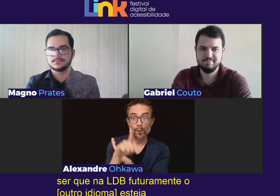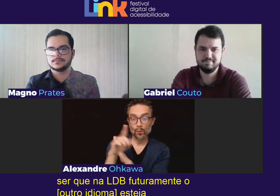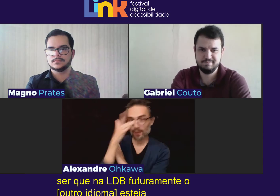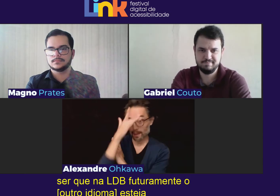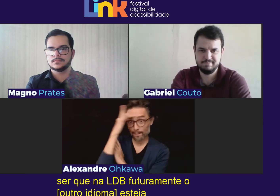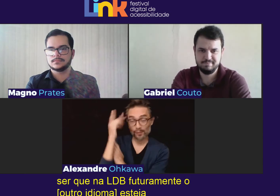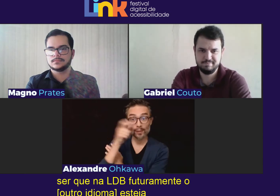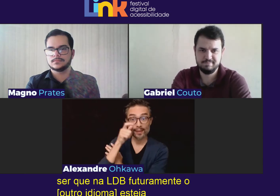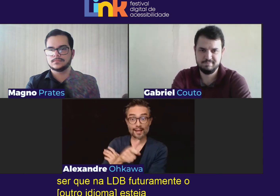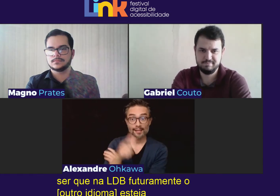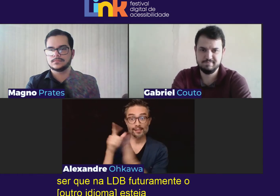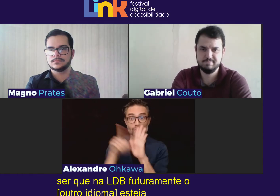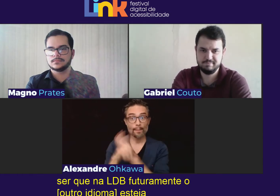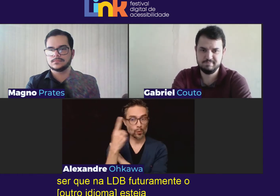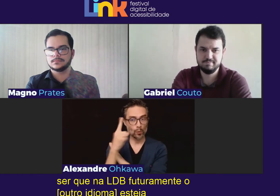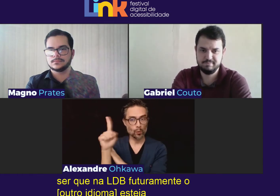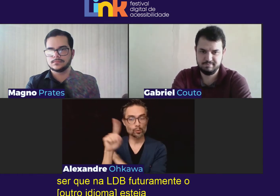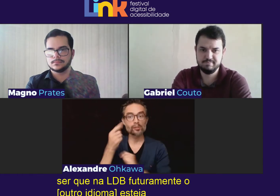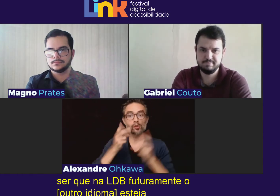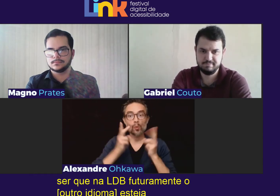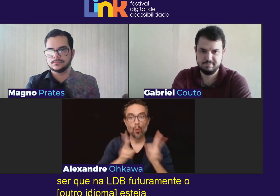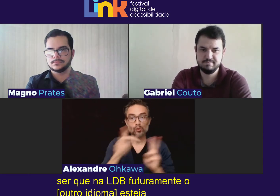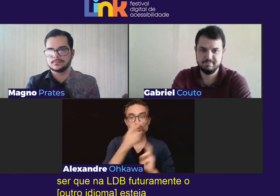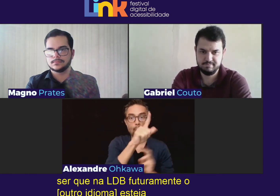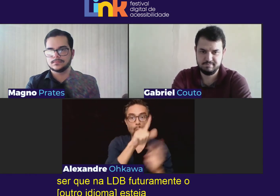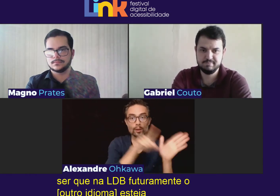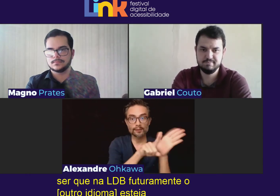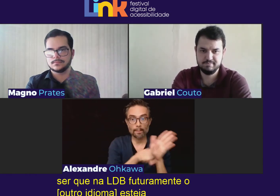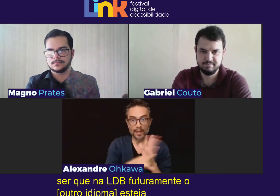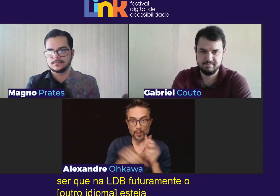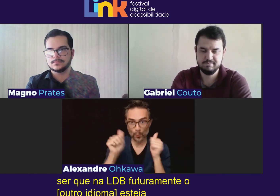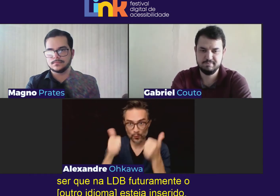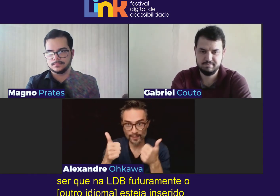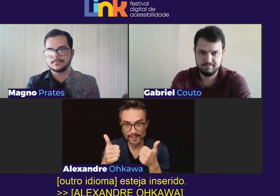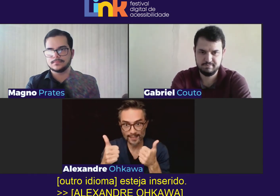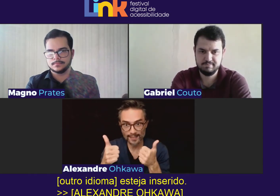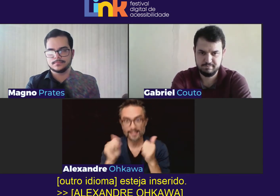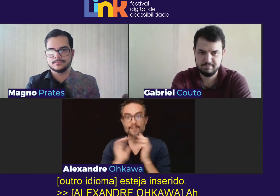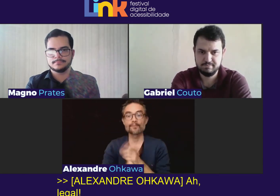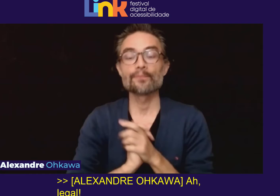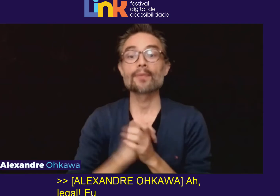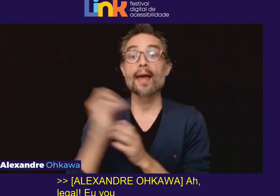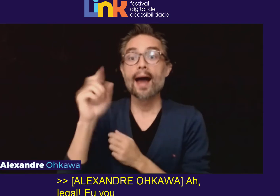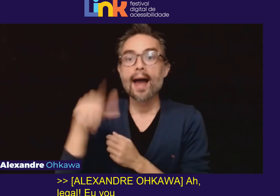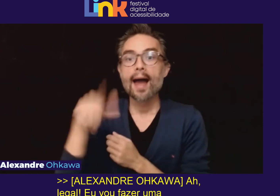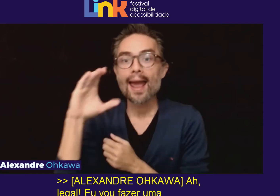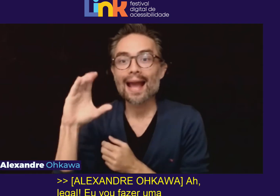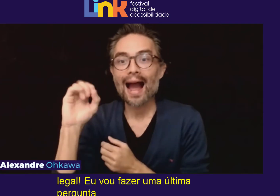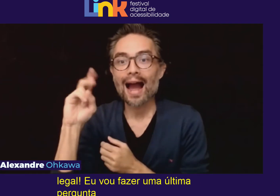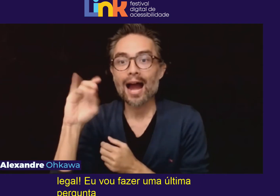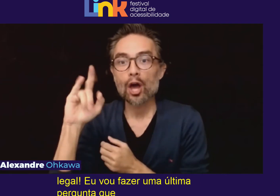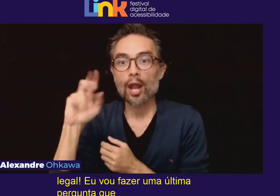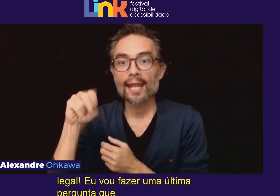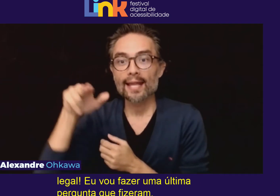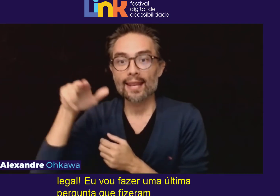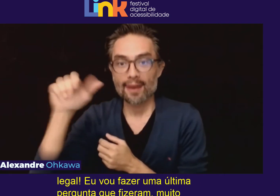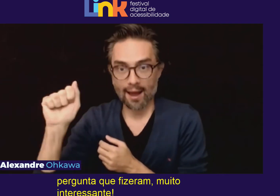Ah, legal. Eu vou fazer uma última pergunta, né, que fizeram, muito interessante. Aí vocês me respondem, tá bom?